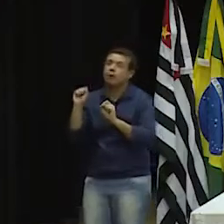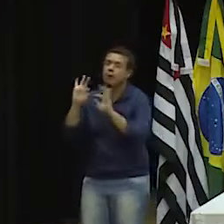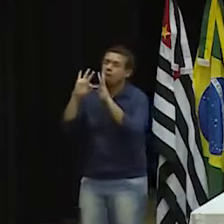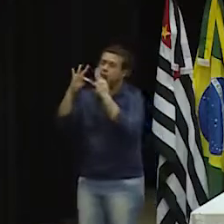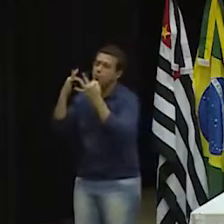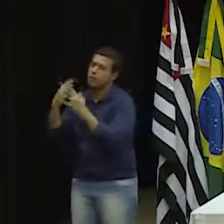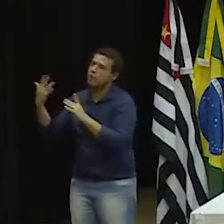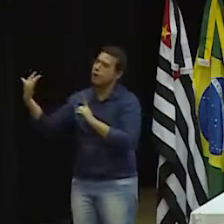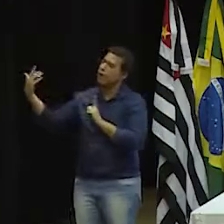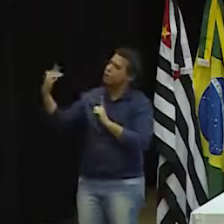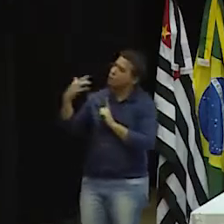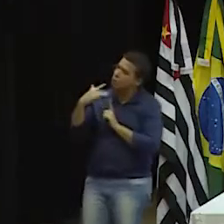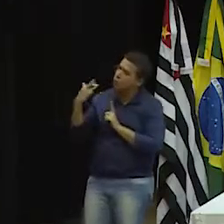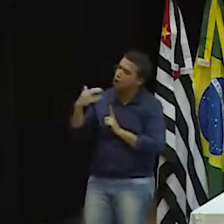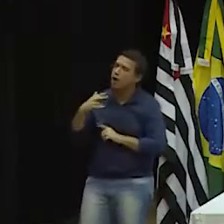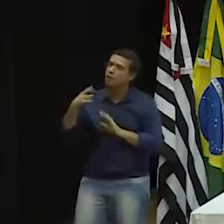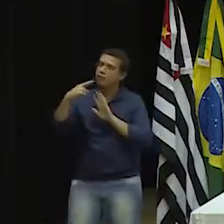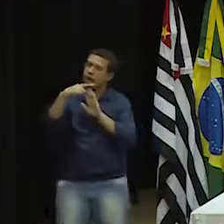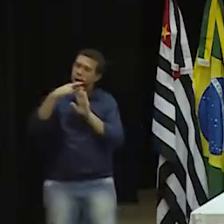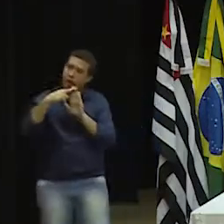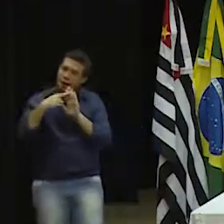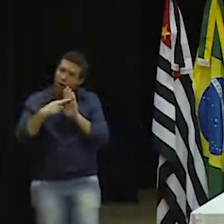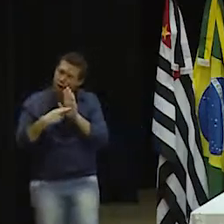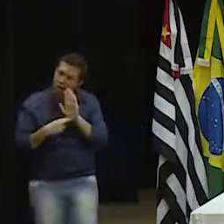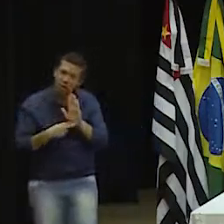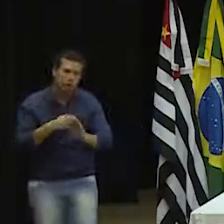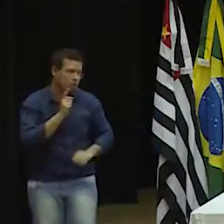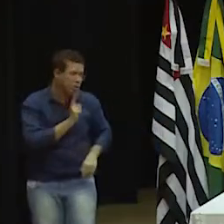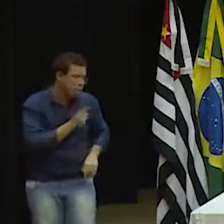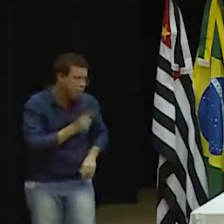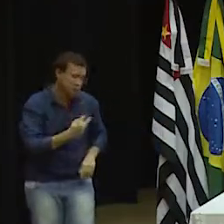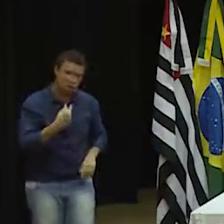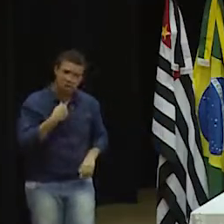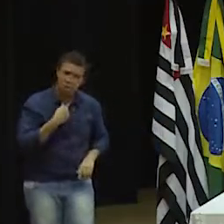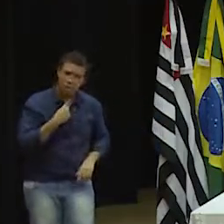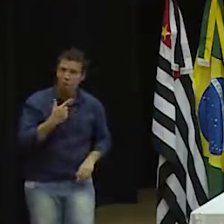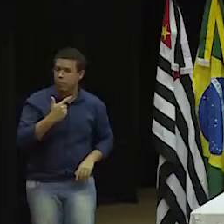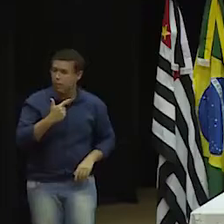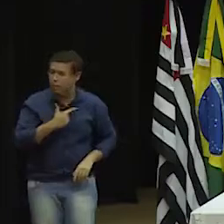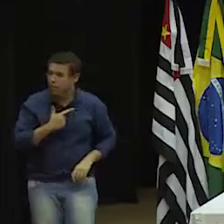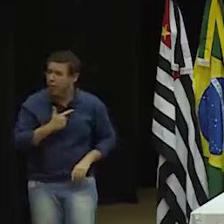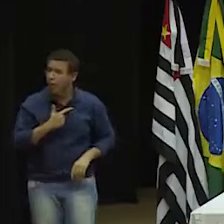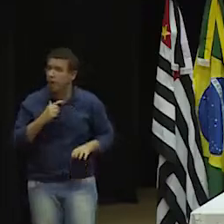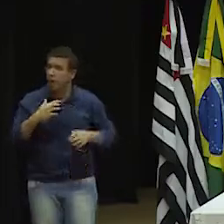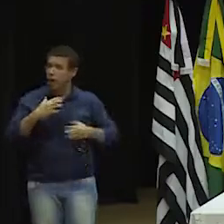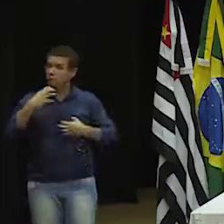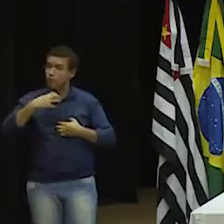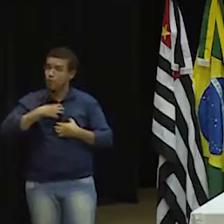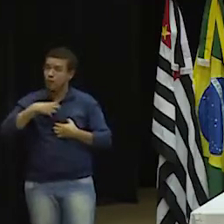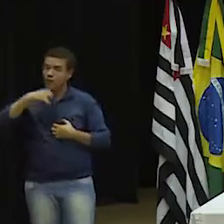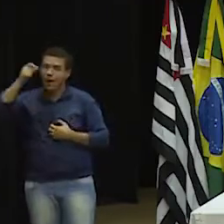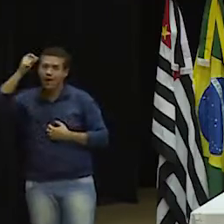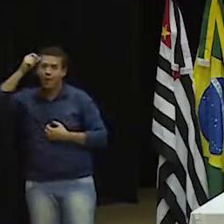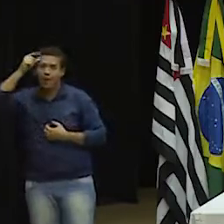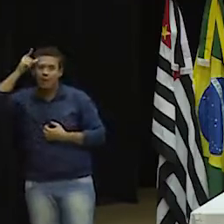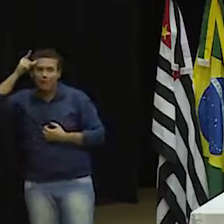Ela começa a ter algum aprendizado na relação com a família, sobre as regras. Então, os pais dizem, olha, não faz isso, é feio,